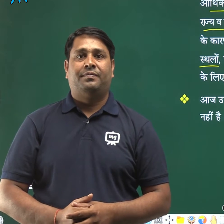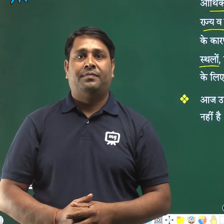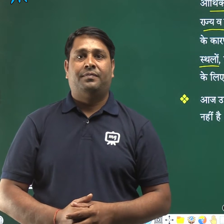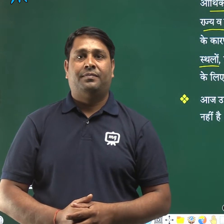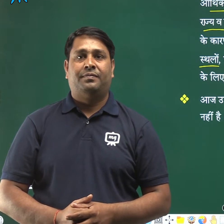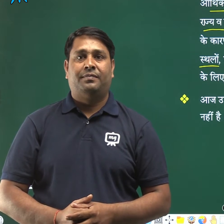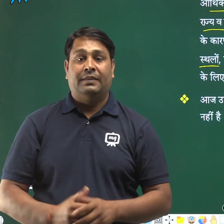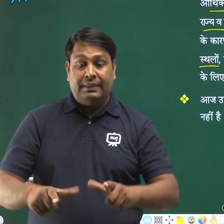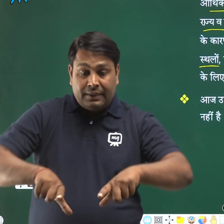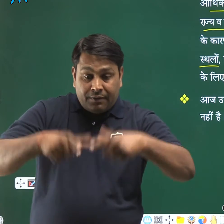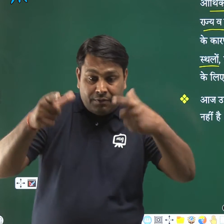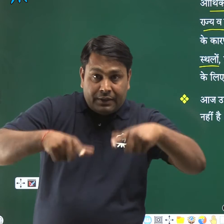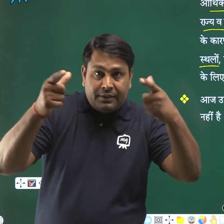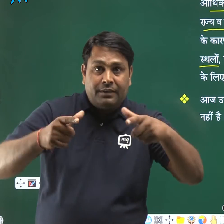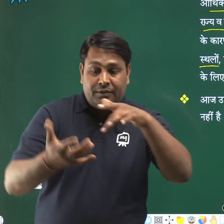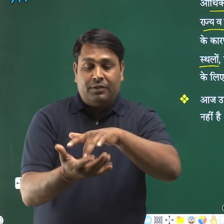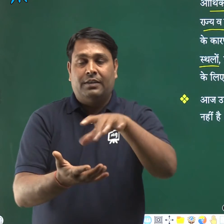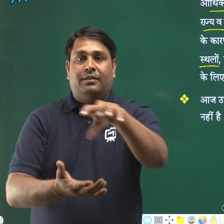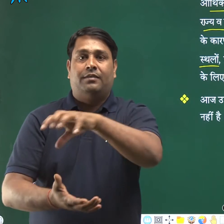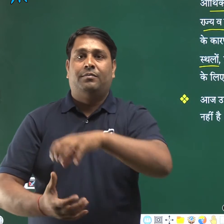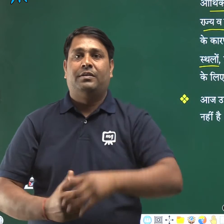वन क्षेत्रों पर